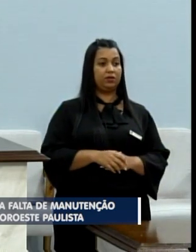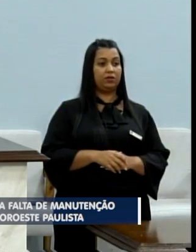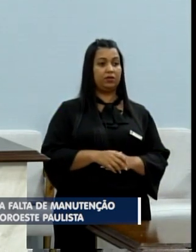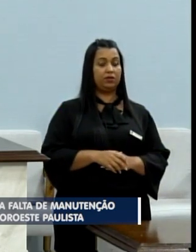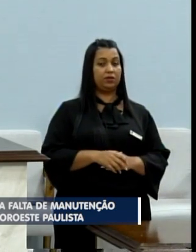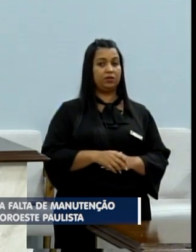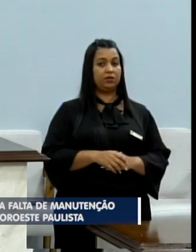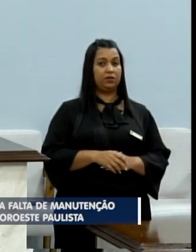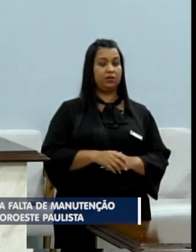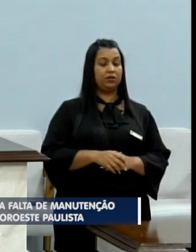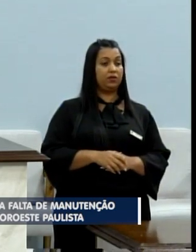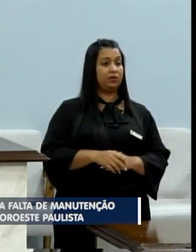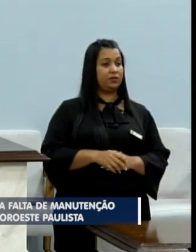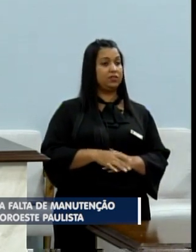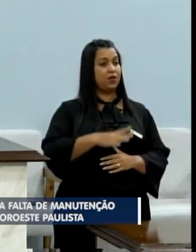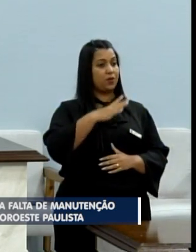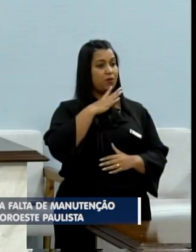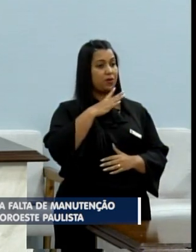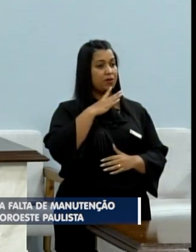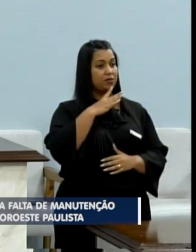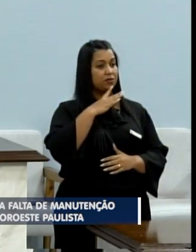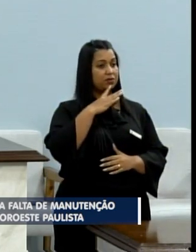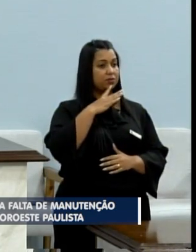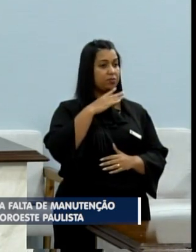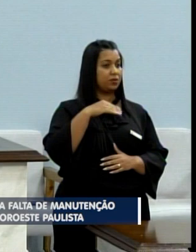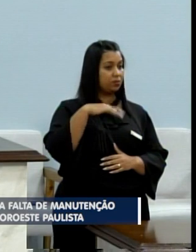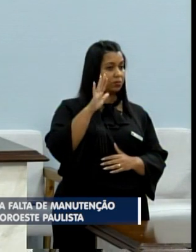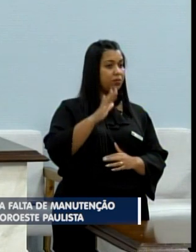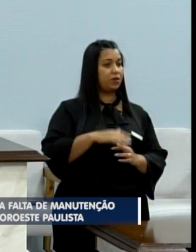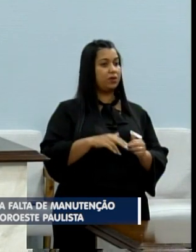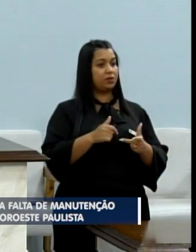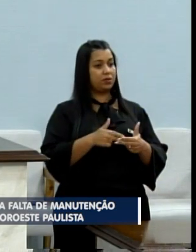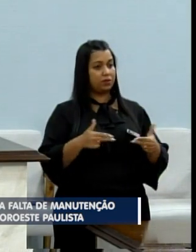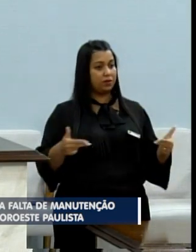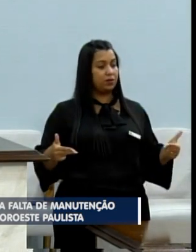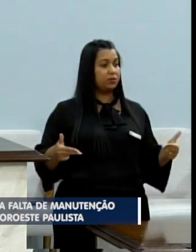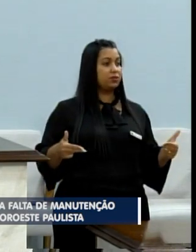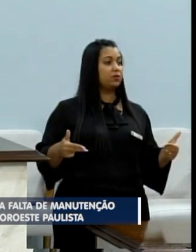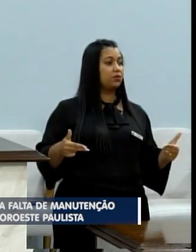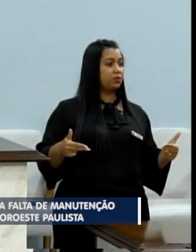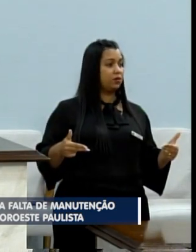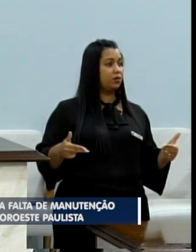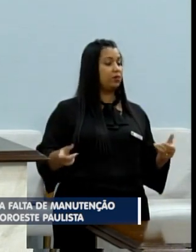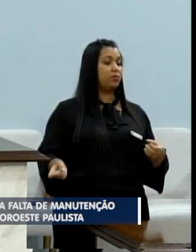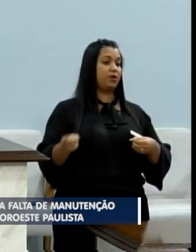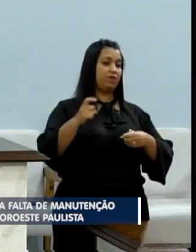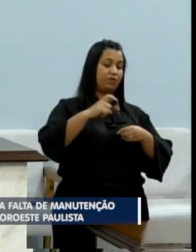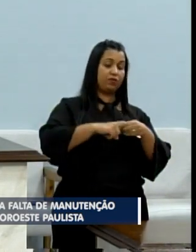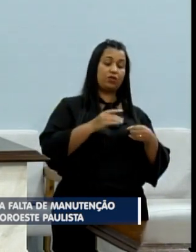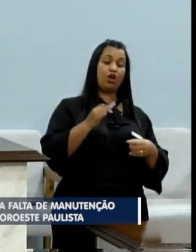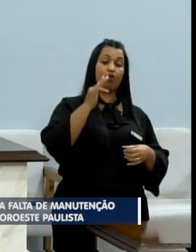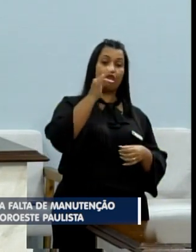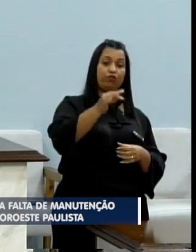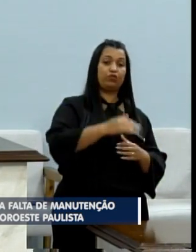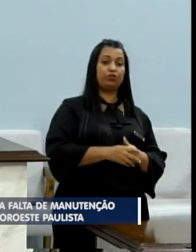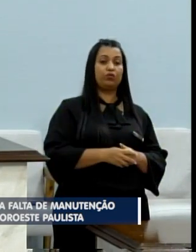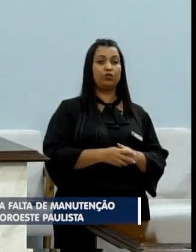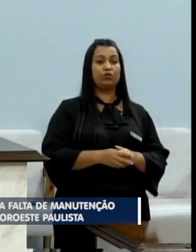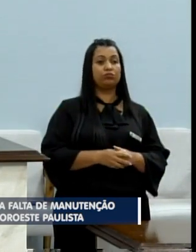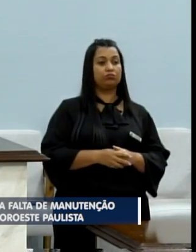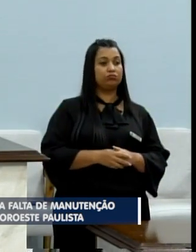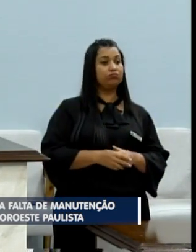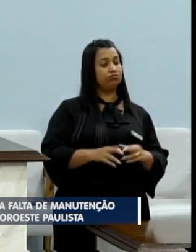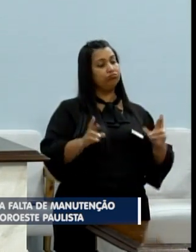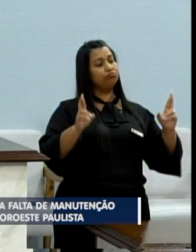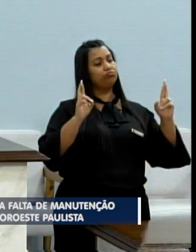sai daqui com mais conhecimento, com mais bagagem, inclusive para voltar aí no futuro próximo, viu? Sucesso para